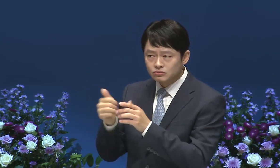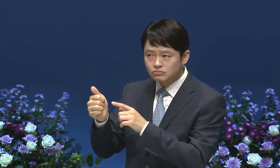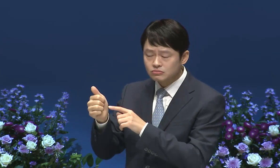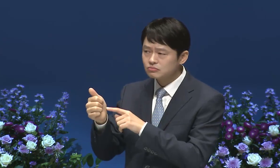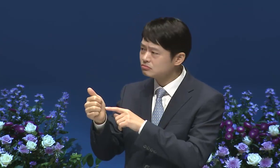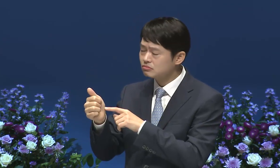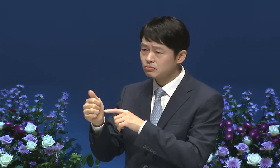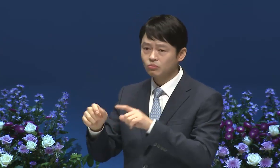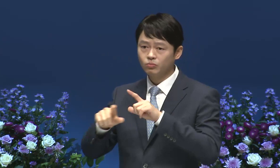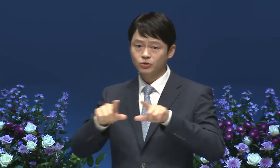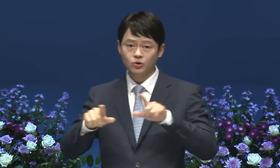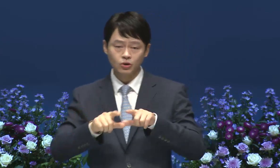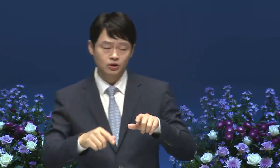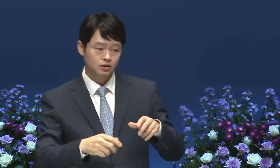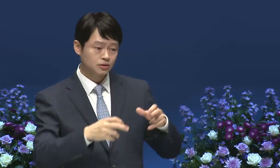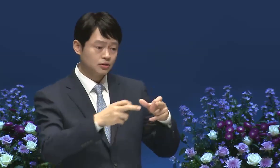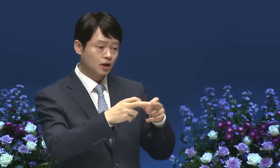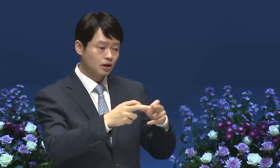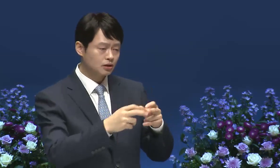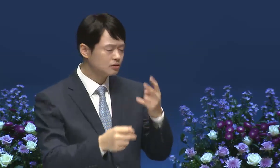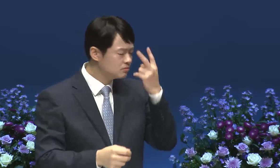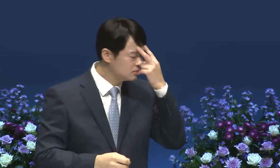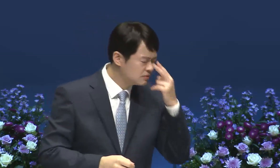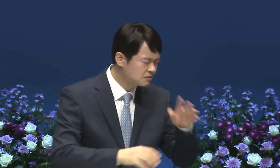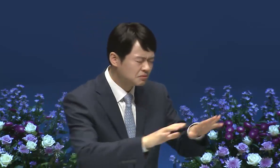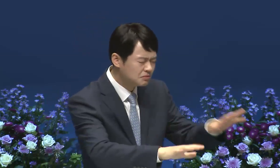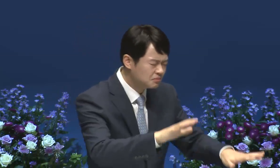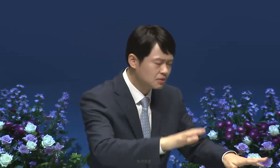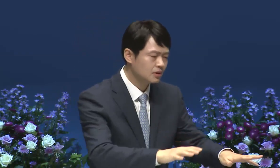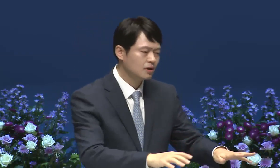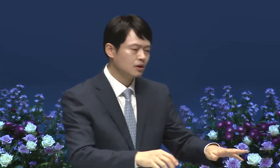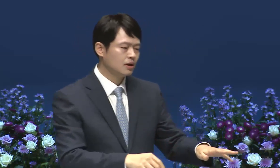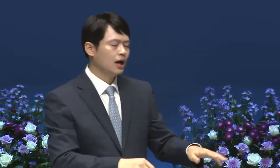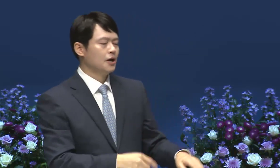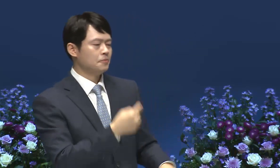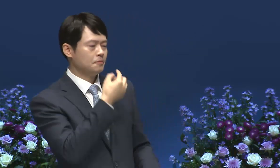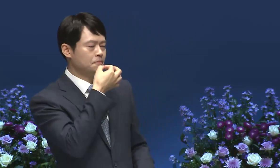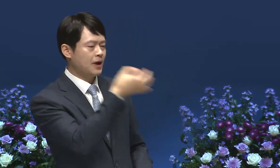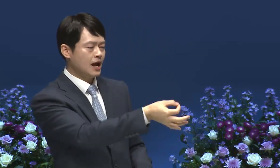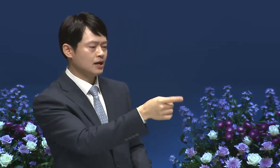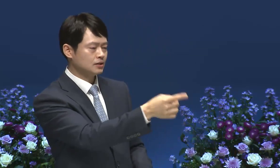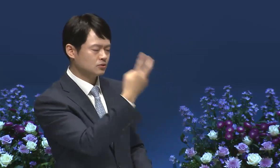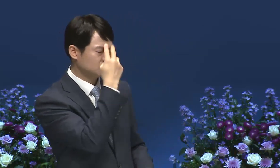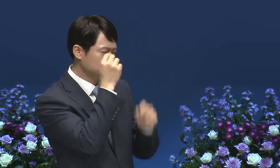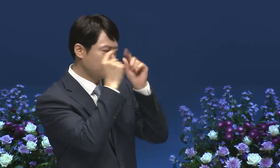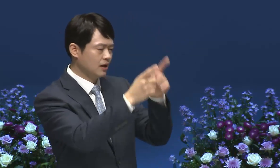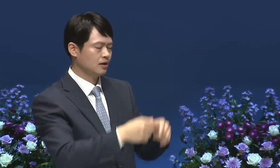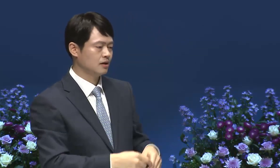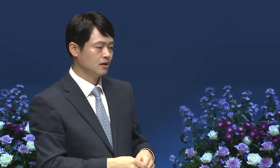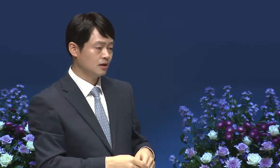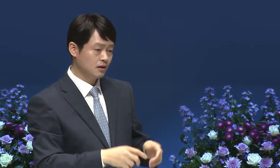예수님께서는 왜 그 농인을 보고 탄식을 하셨을까요? 소경도 눈을 밝히셨고